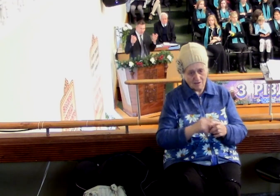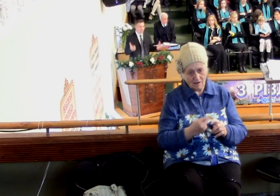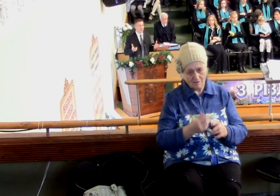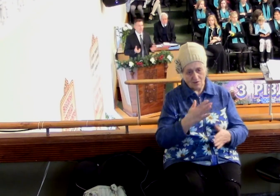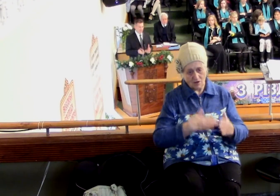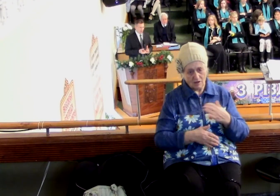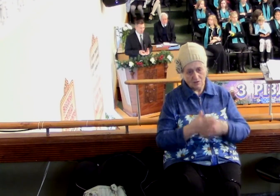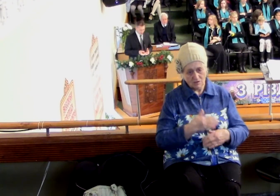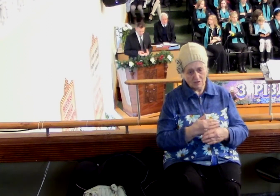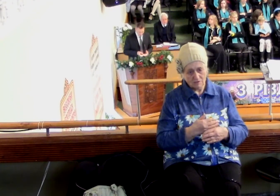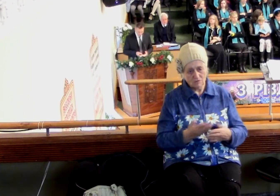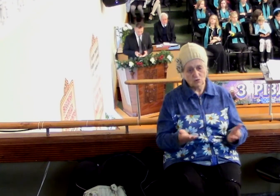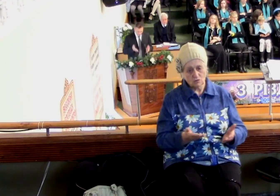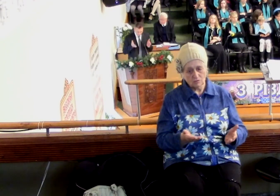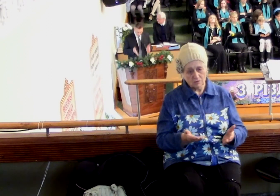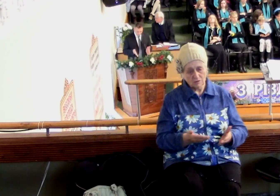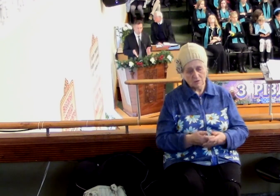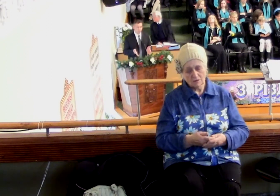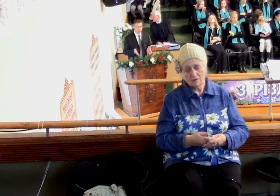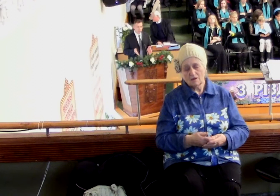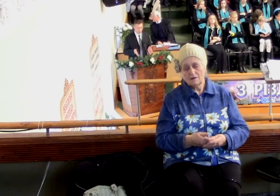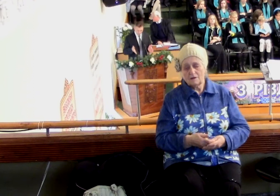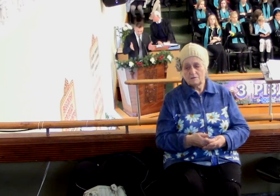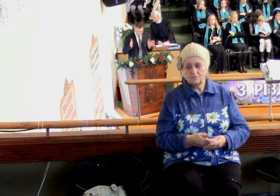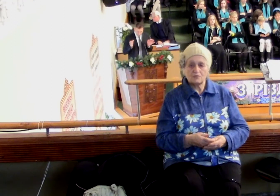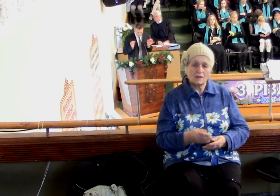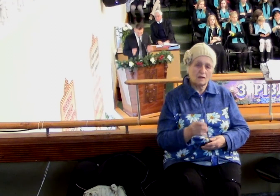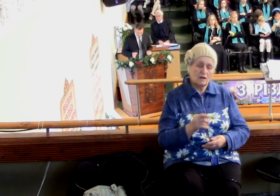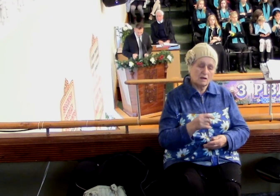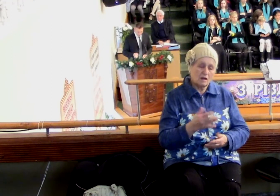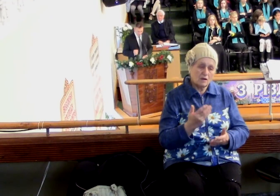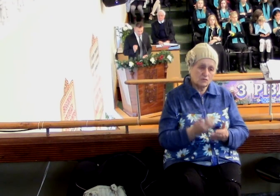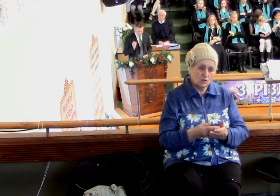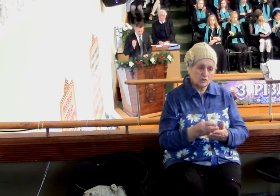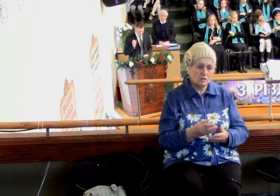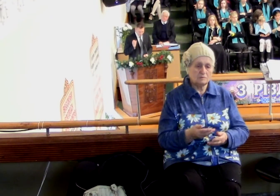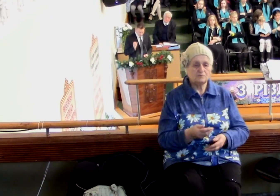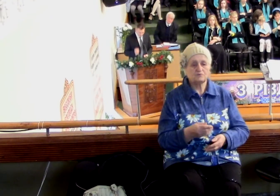чем состоит эта радость? Вот в чем, что родился